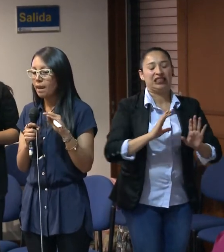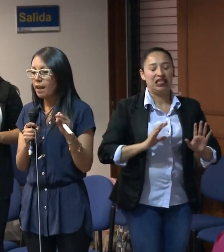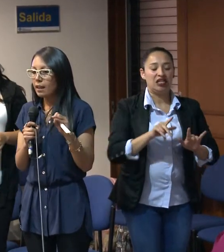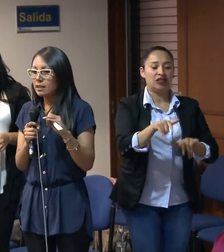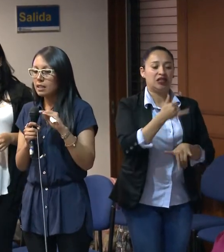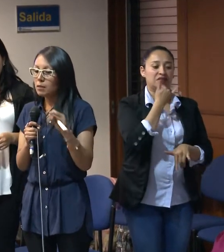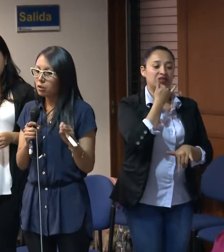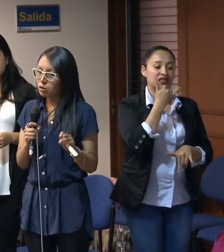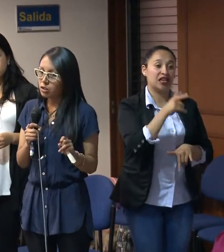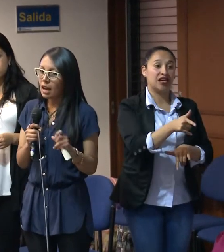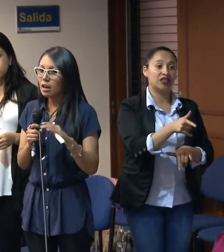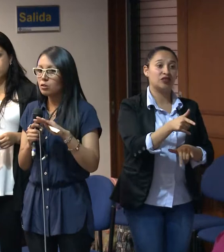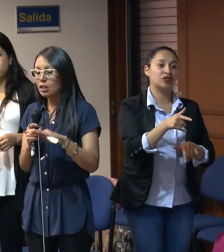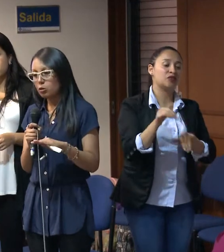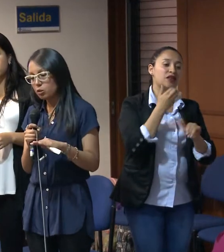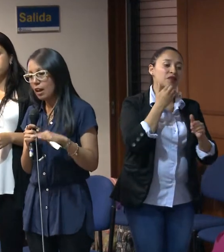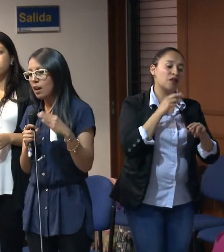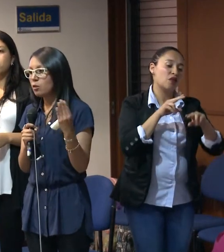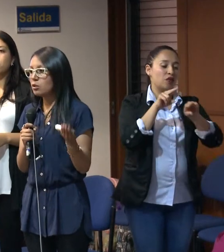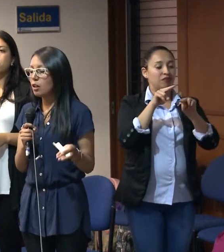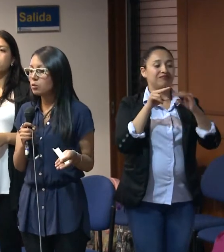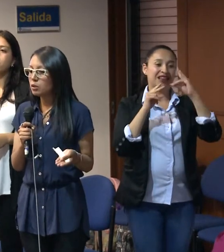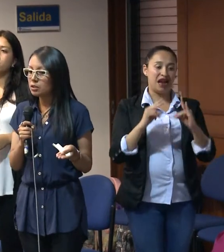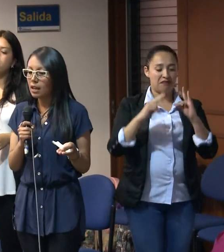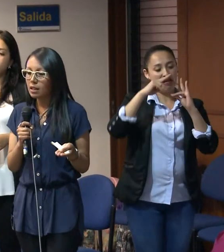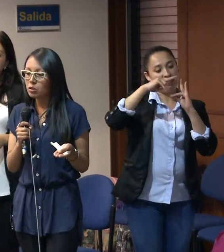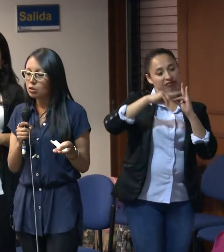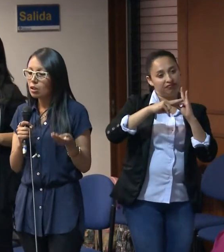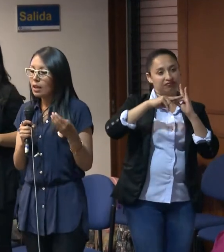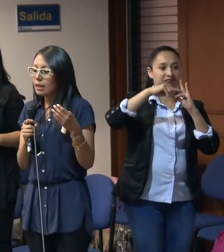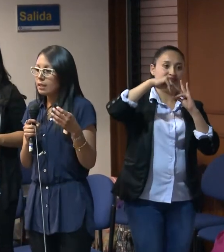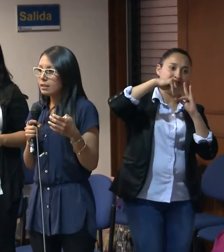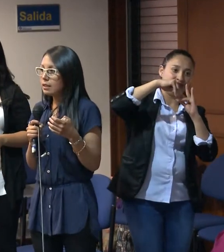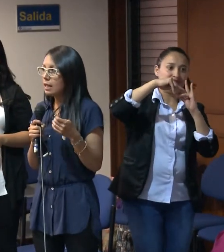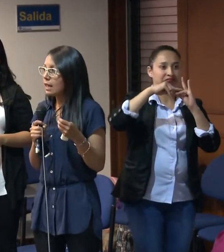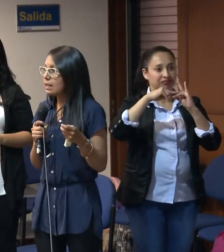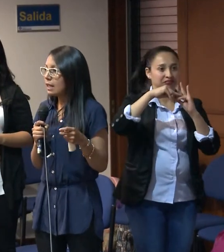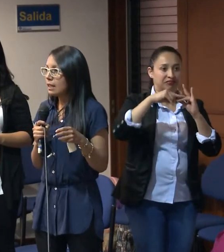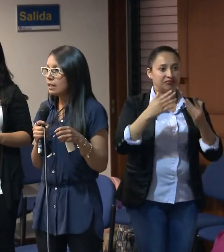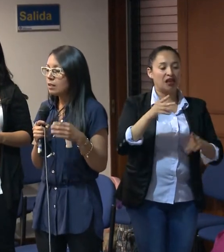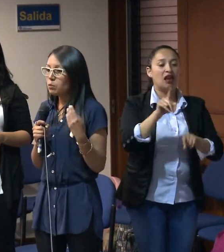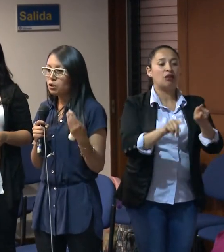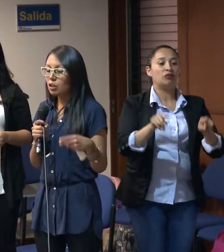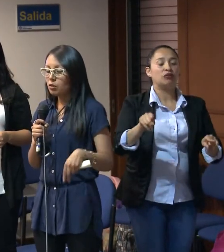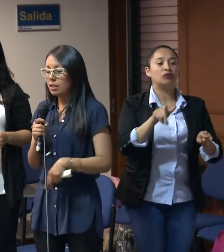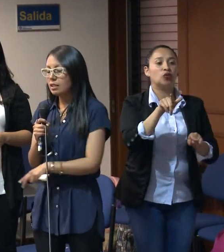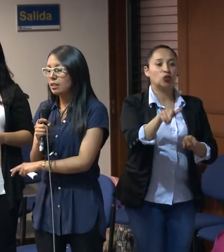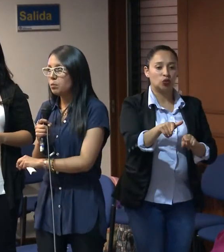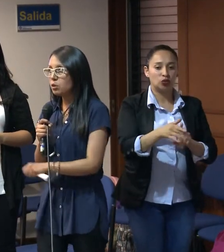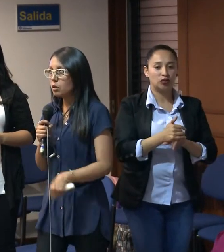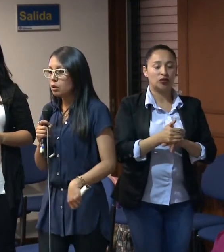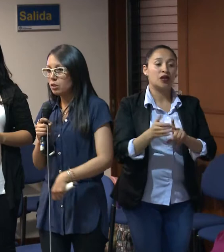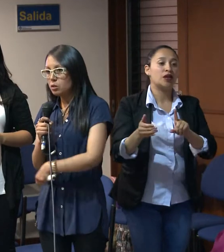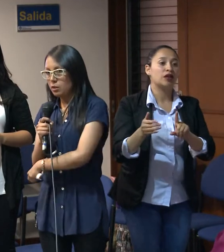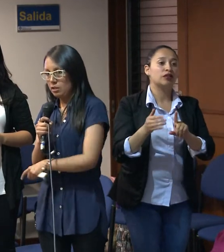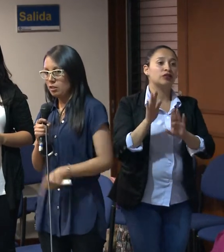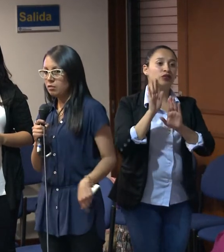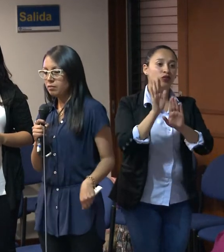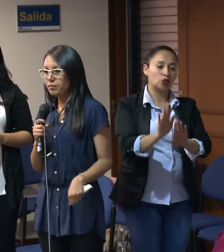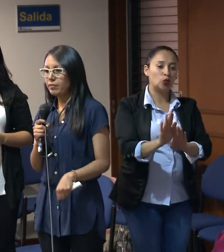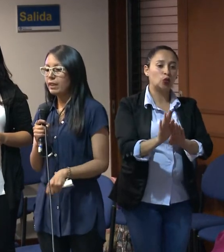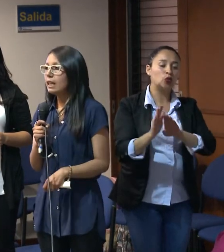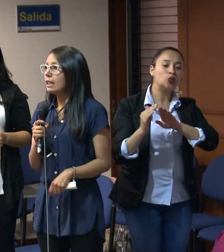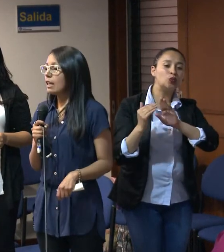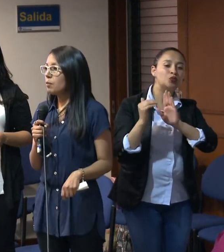posición semiacostados, acostados, algunos de ellos tienen en están en protocolo de